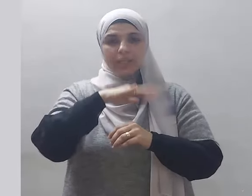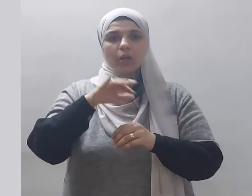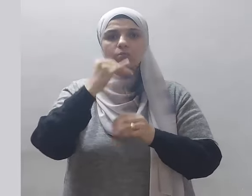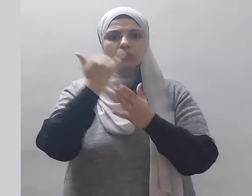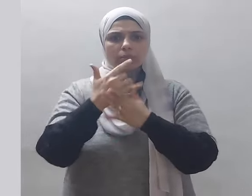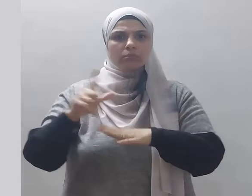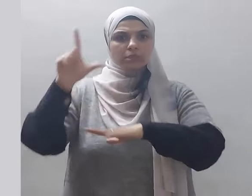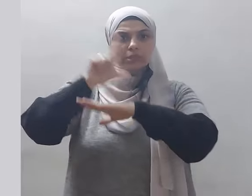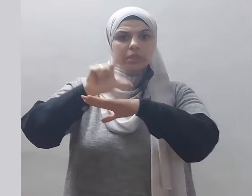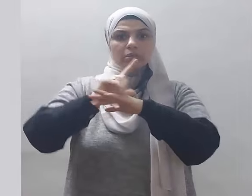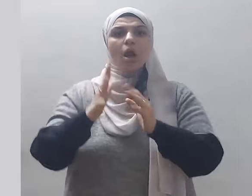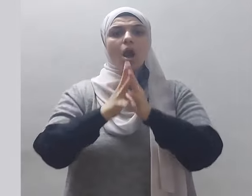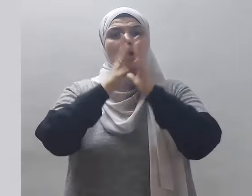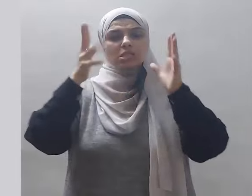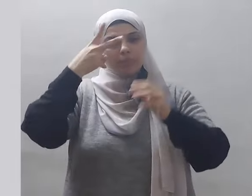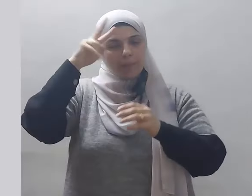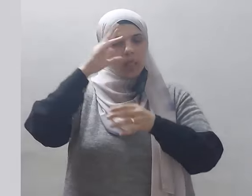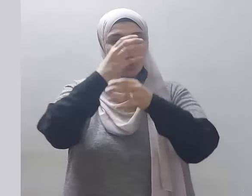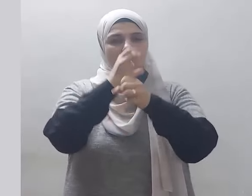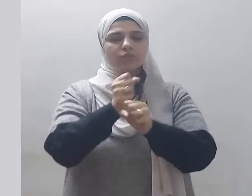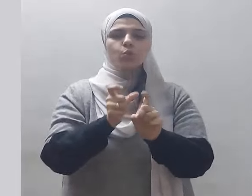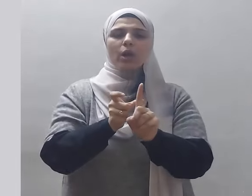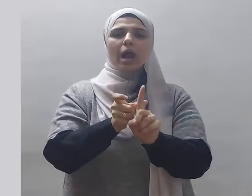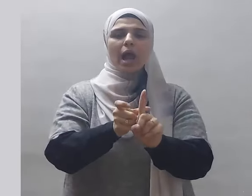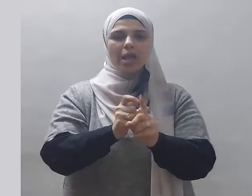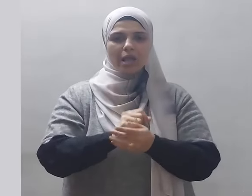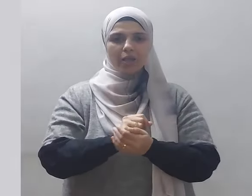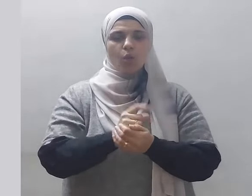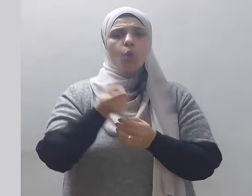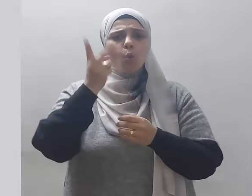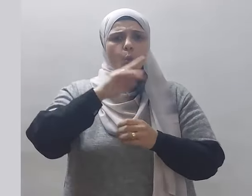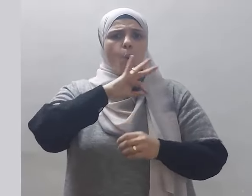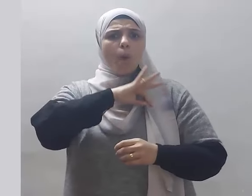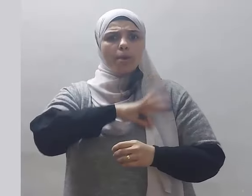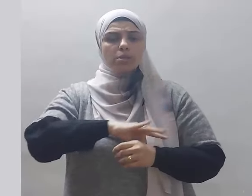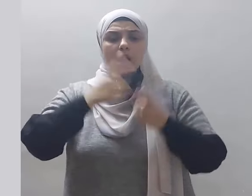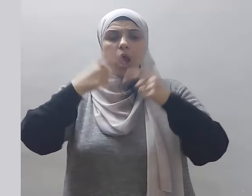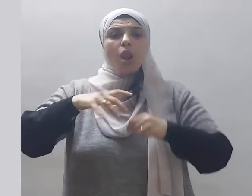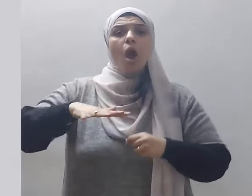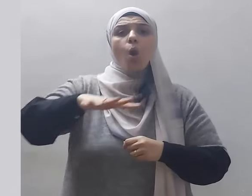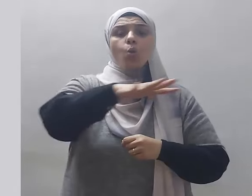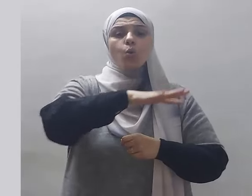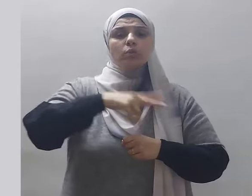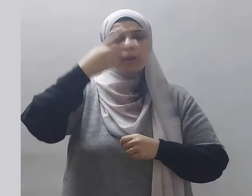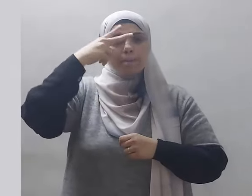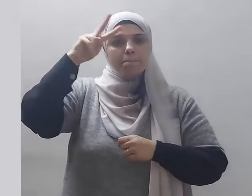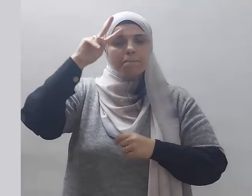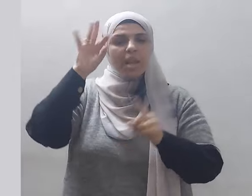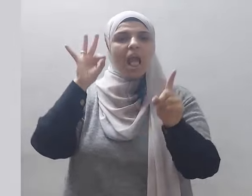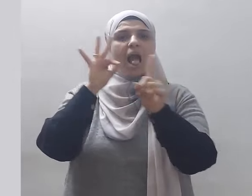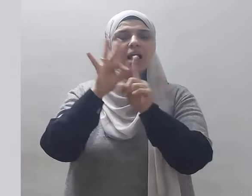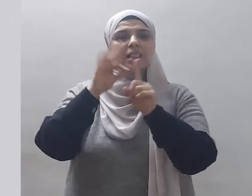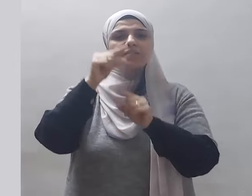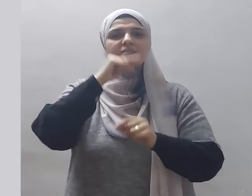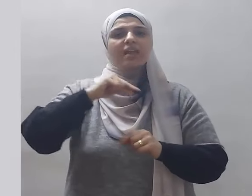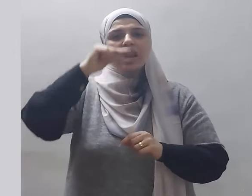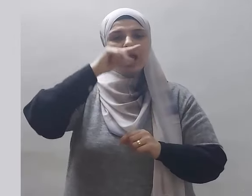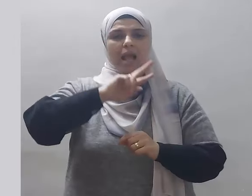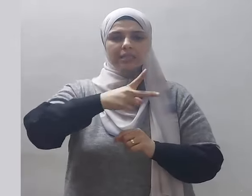عظيمه من الحفظ والرعايه ومصالح الاوطان من صميم مقاصد الاديان والدفاع عن